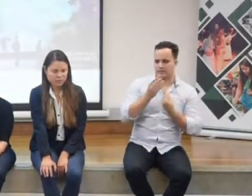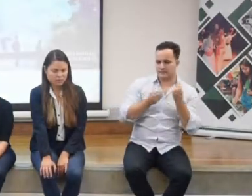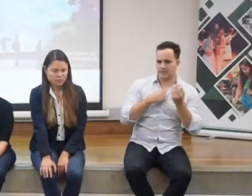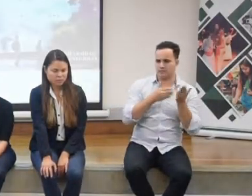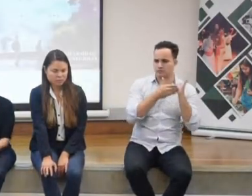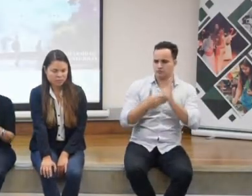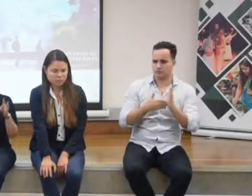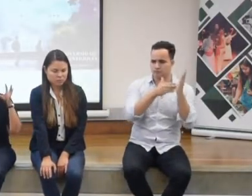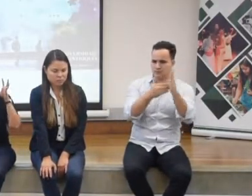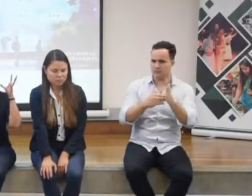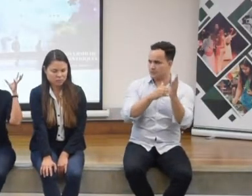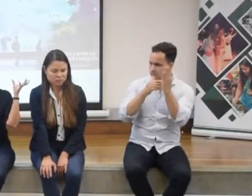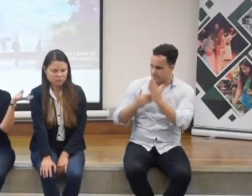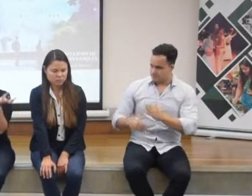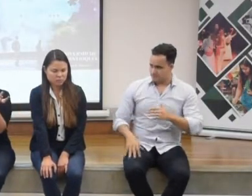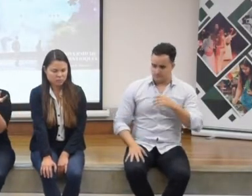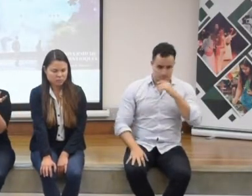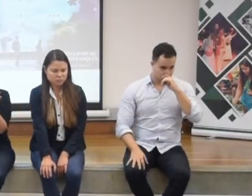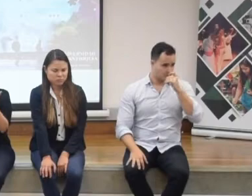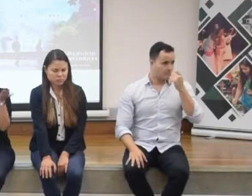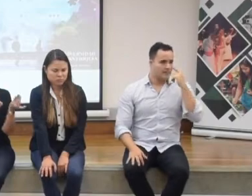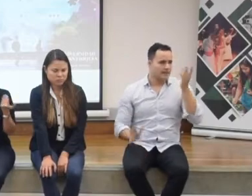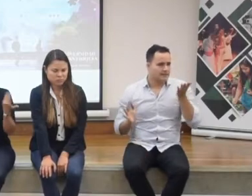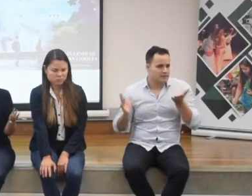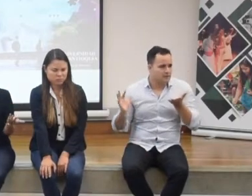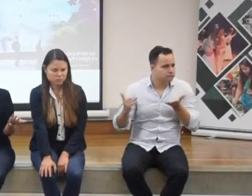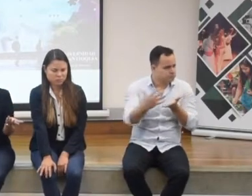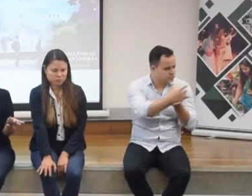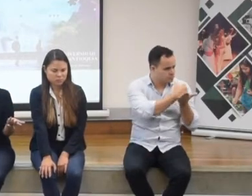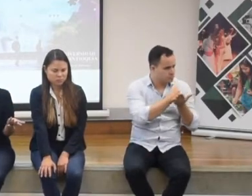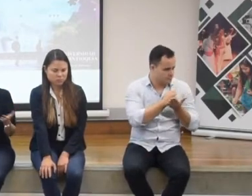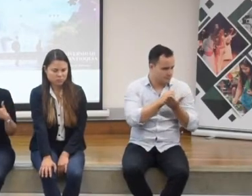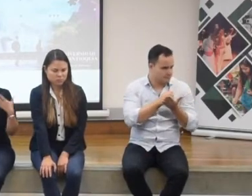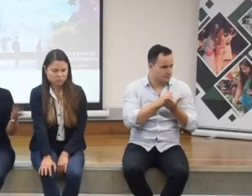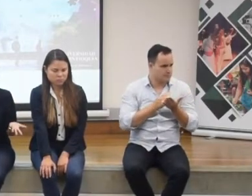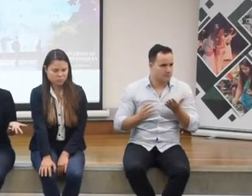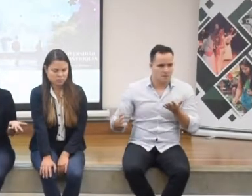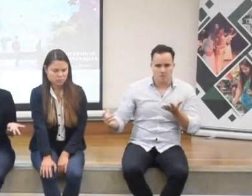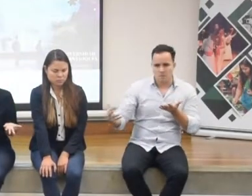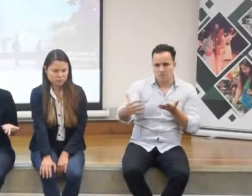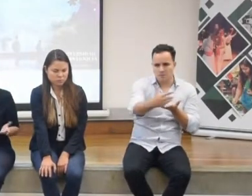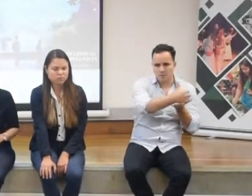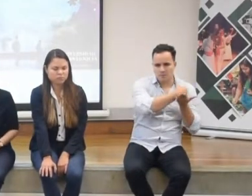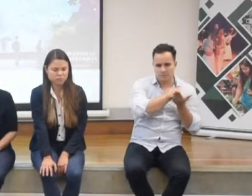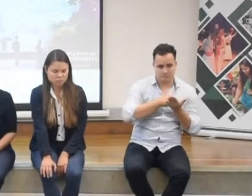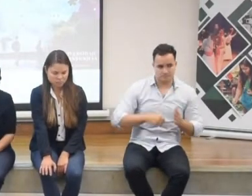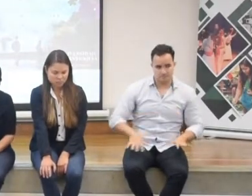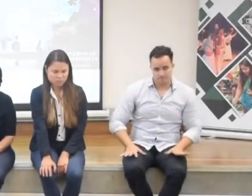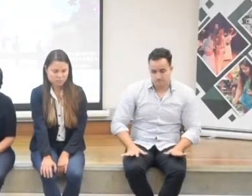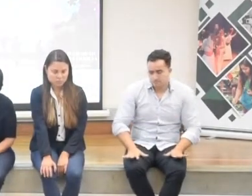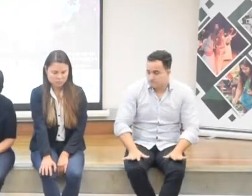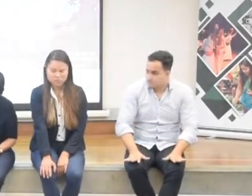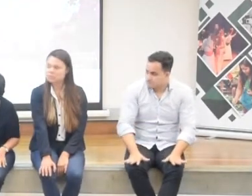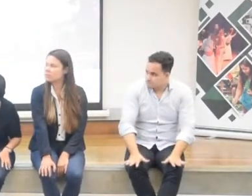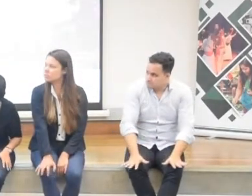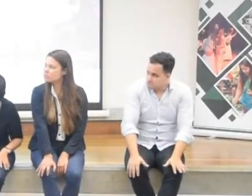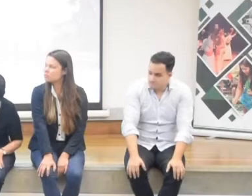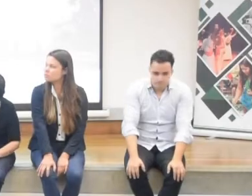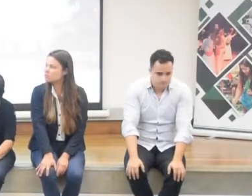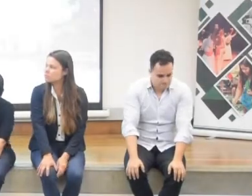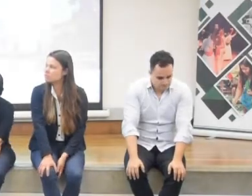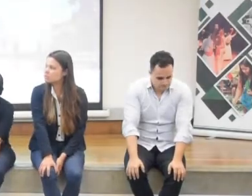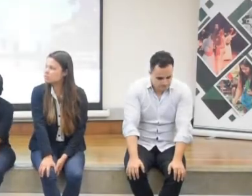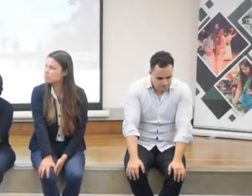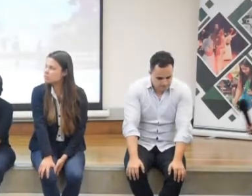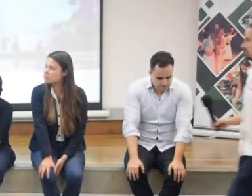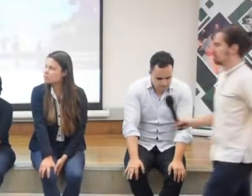facultades. Entonces sería una suerte de rastreo, de puesta en común del rastreo, de las comprensiones. Sí, eso